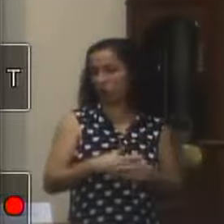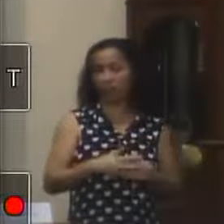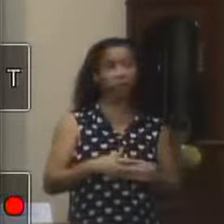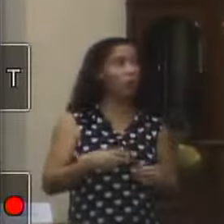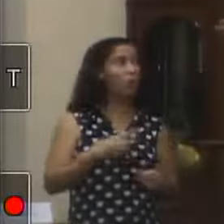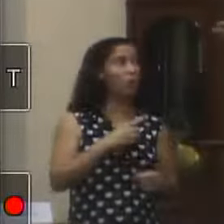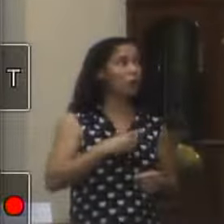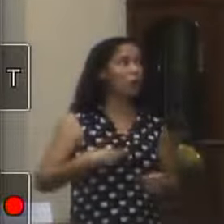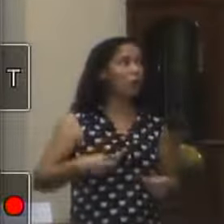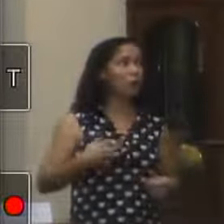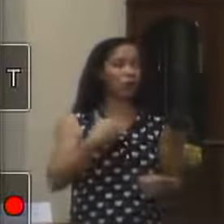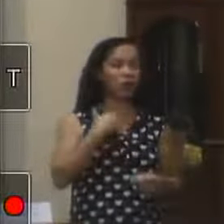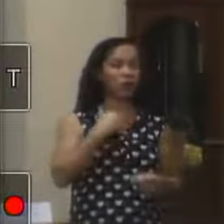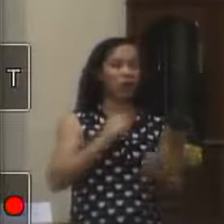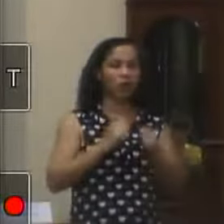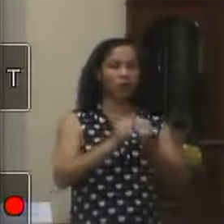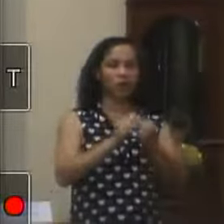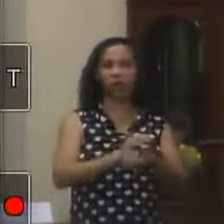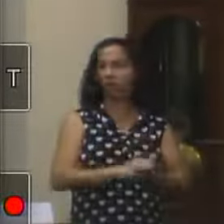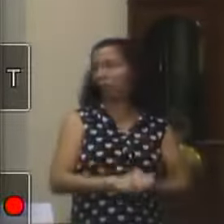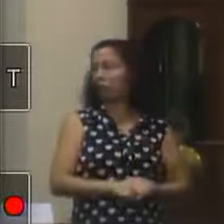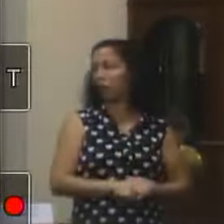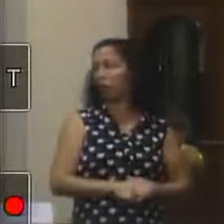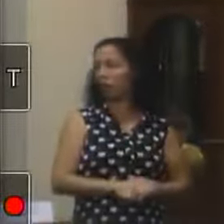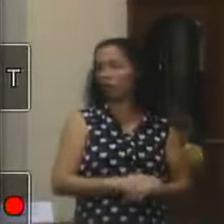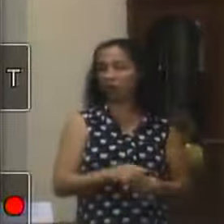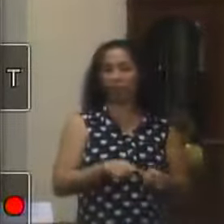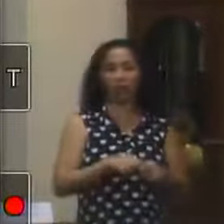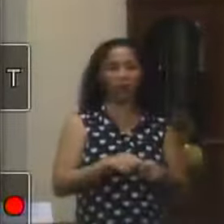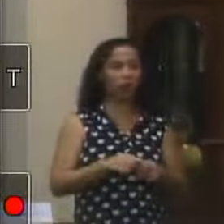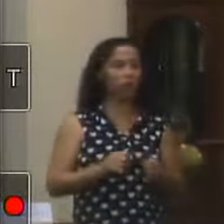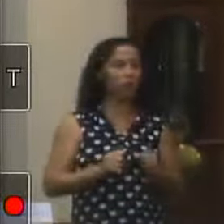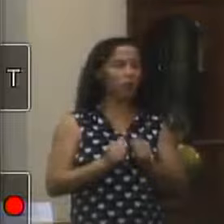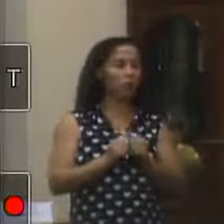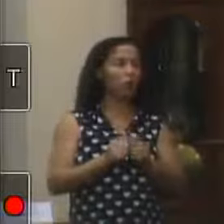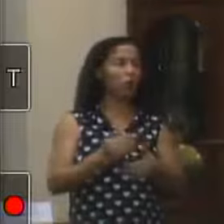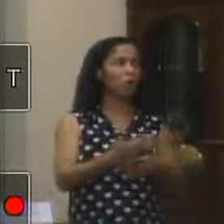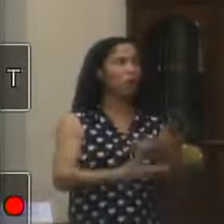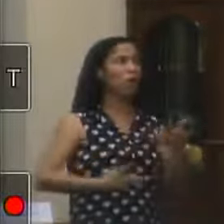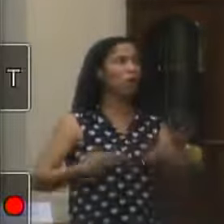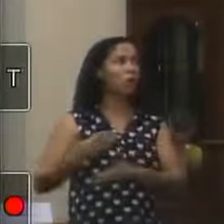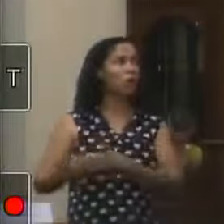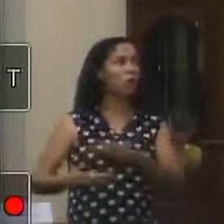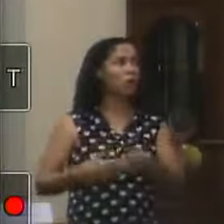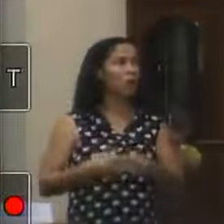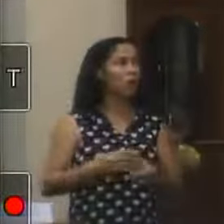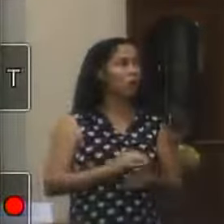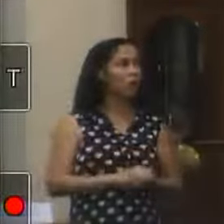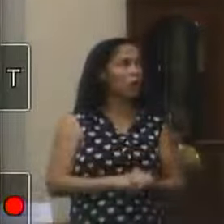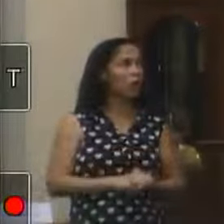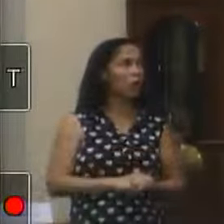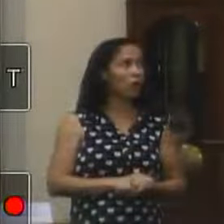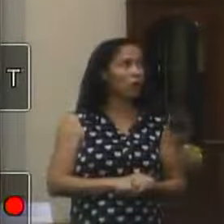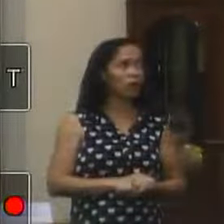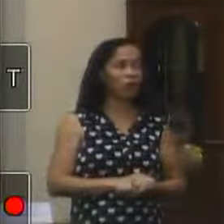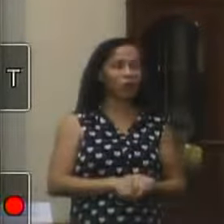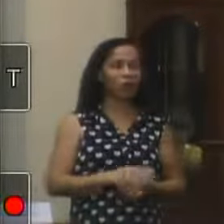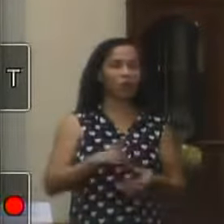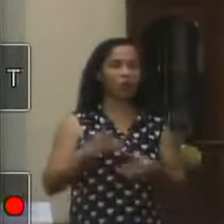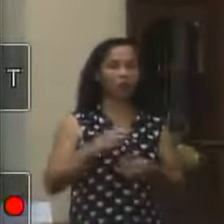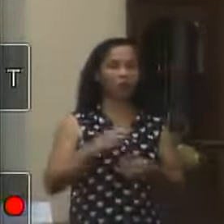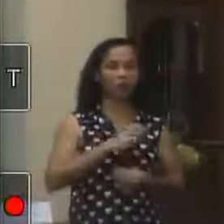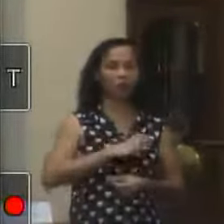pôde nem comparecer com a gente lá no DR, porque ele está inteiramente integrado a isso, porque ele, né, ele que cuida do DEM em todo o